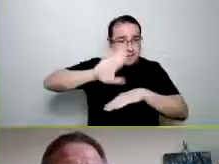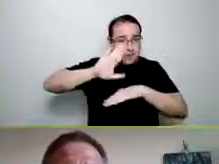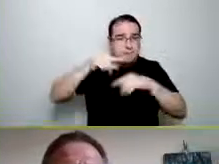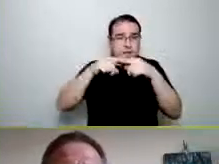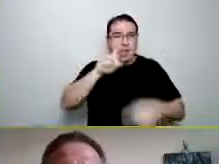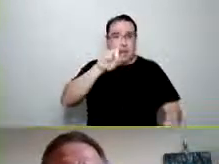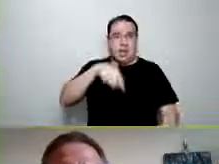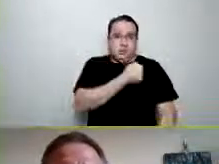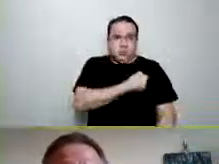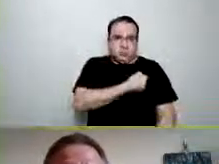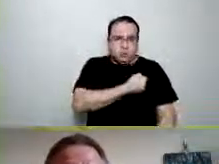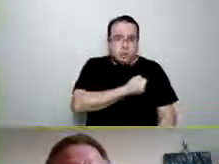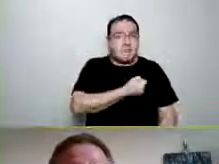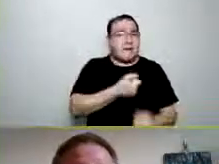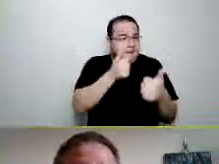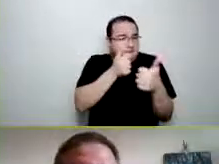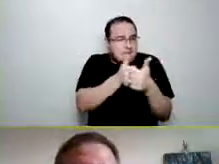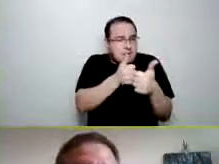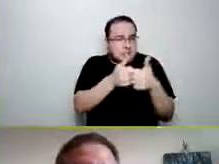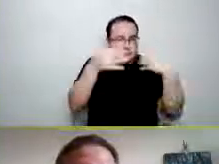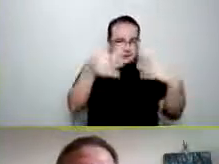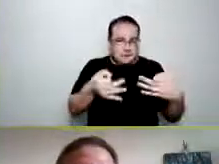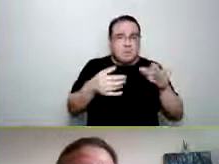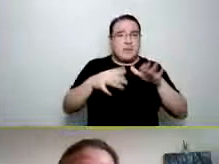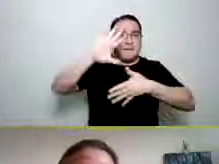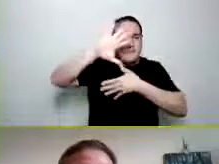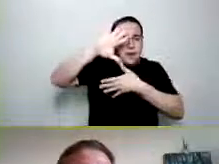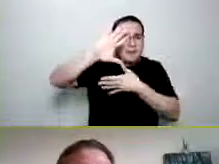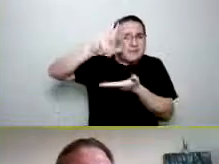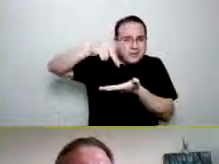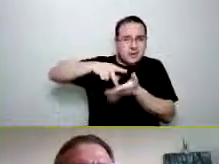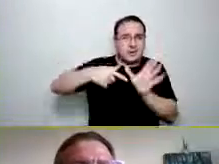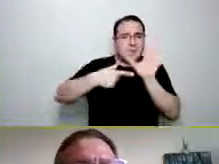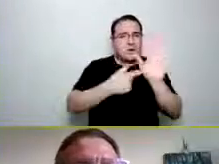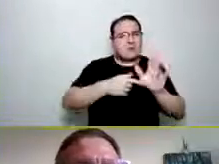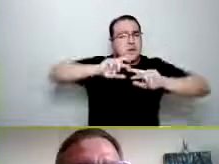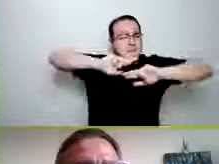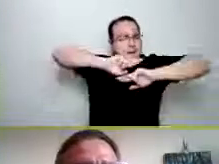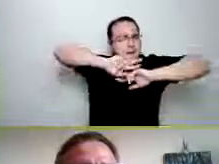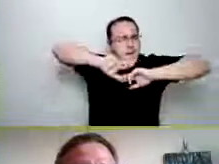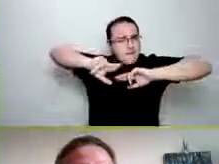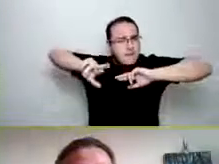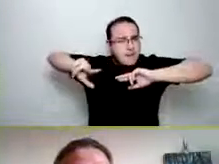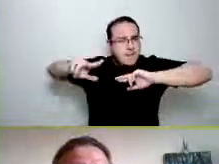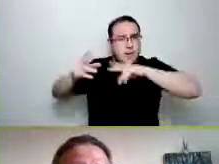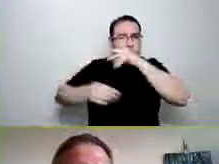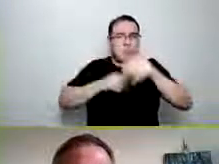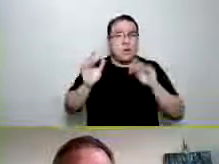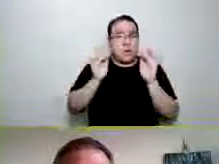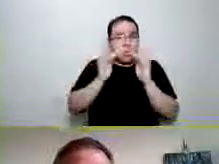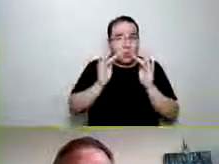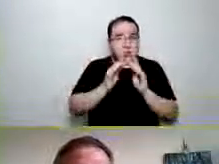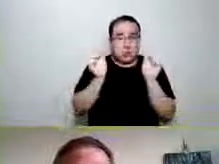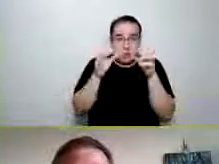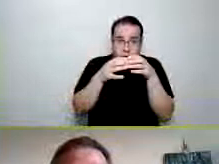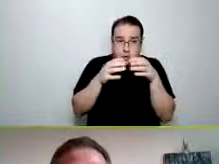número mais exato. Agora, esse mapa, de fato, representa a diversidade na hora do contato com os